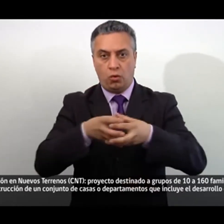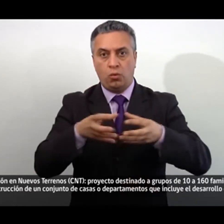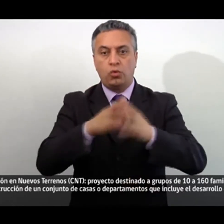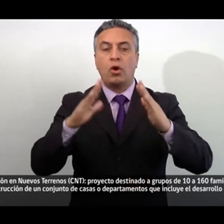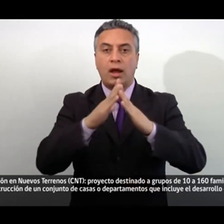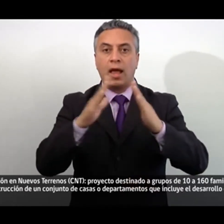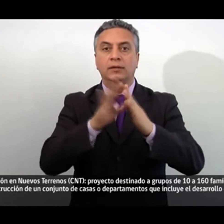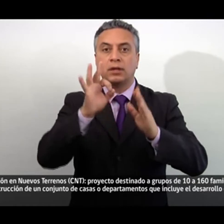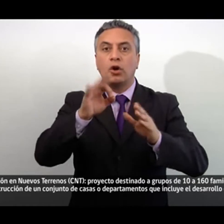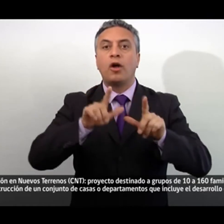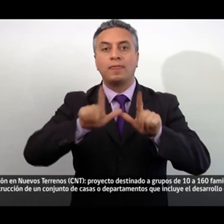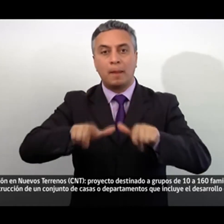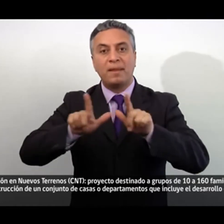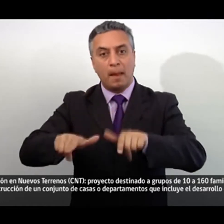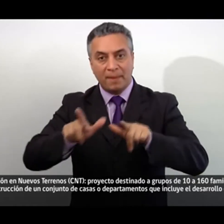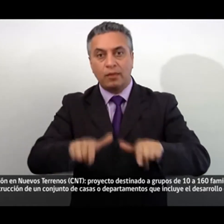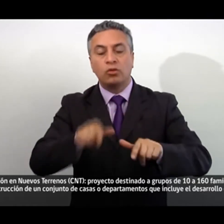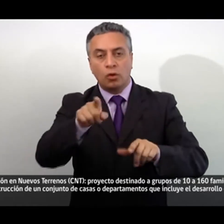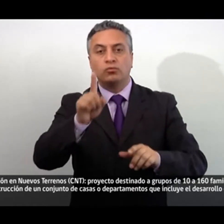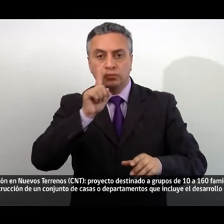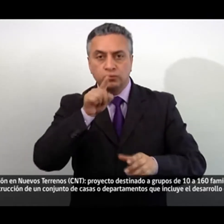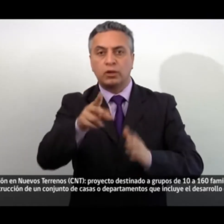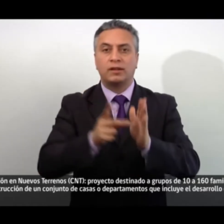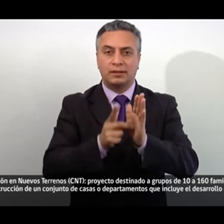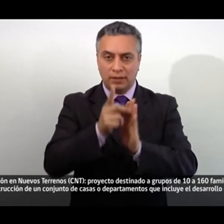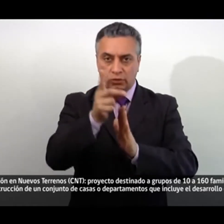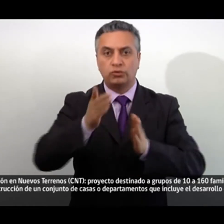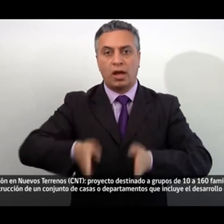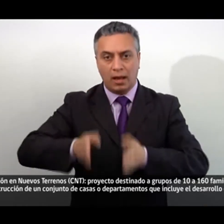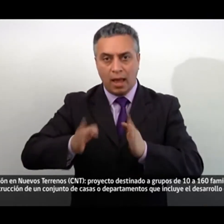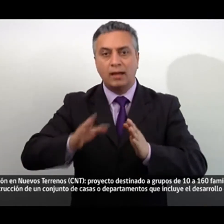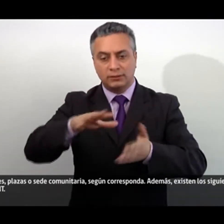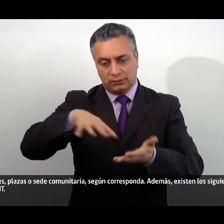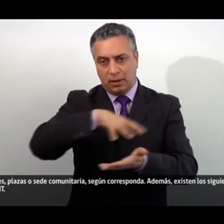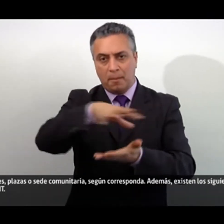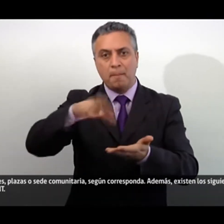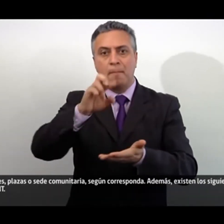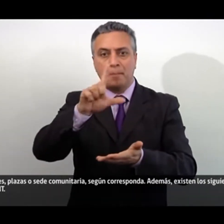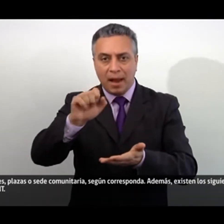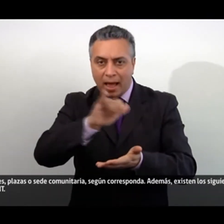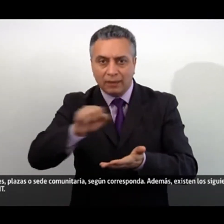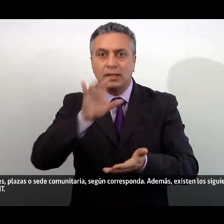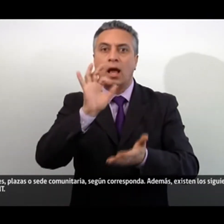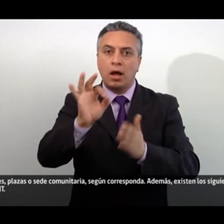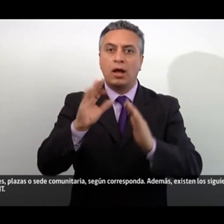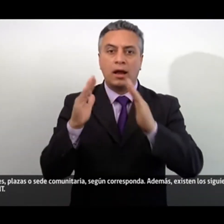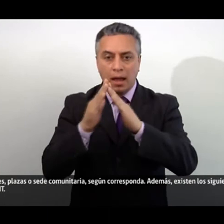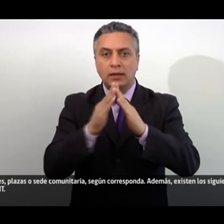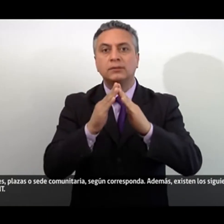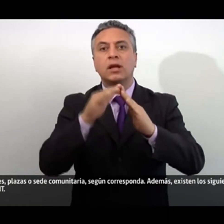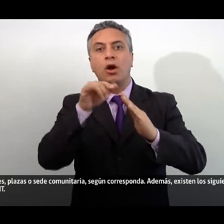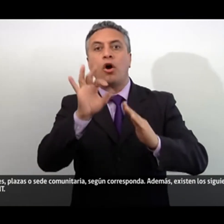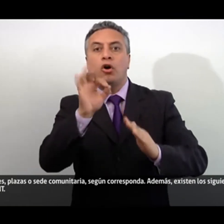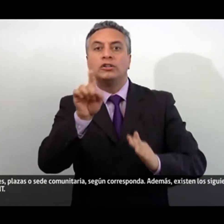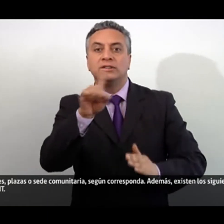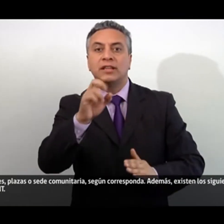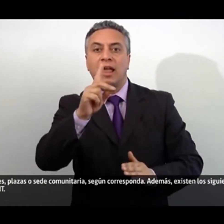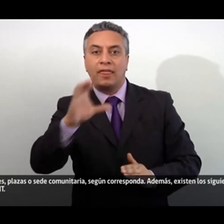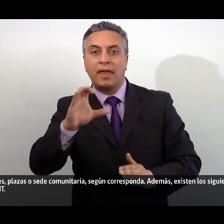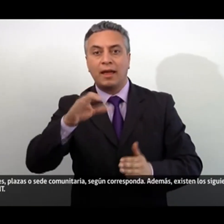un conjunto de casas o departamentos que incluye el desarrollo de calles, áreas verdes, plazas o sede comunitaria, según